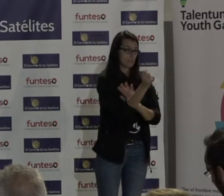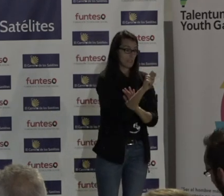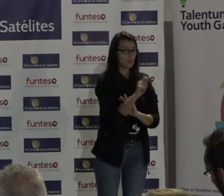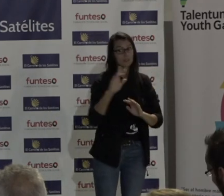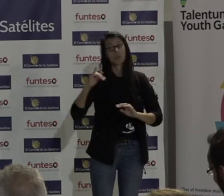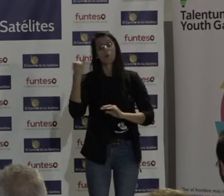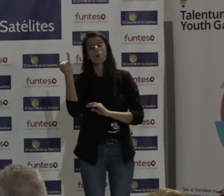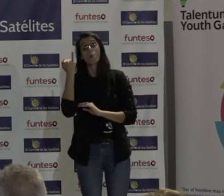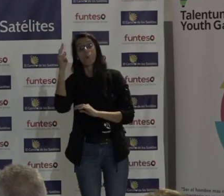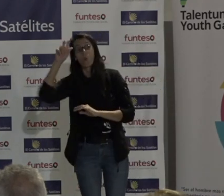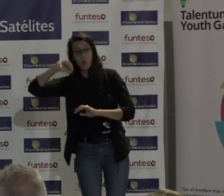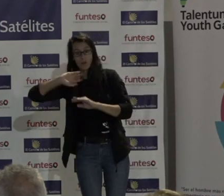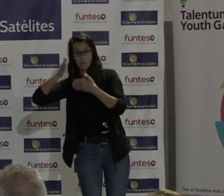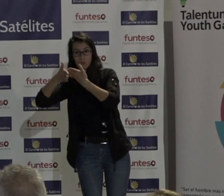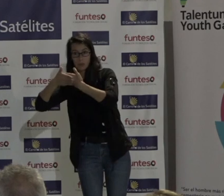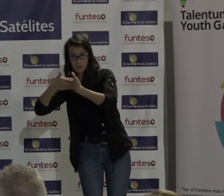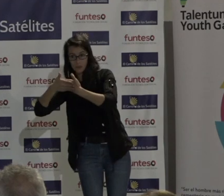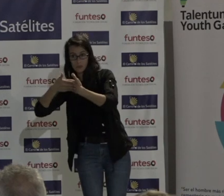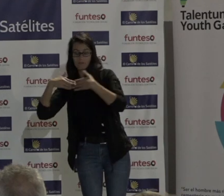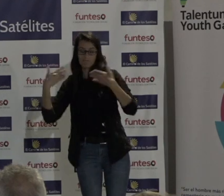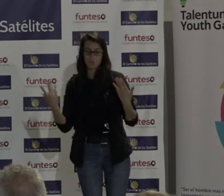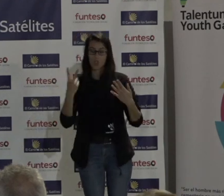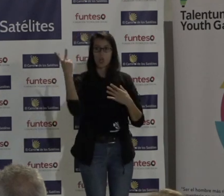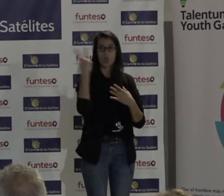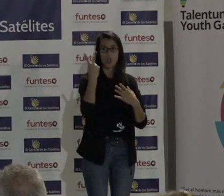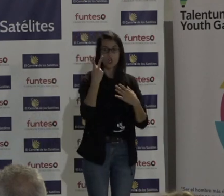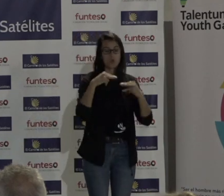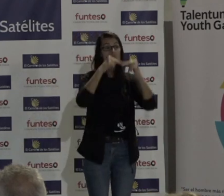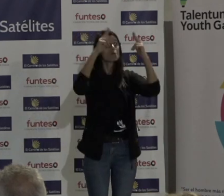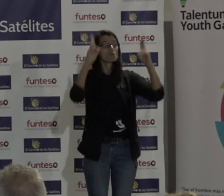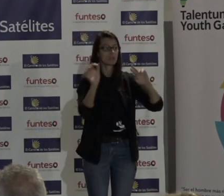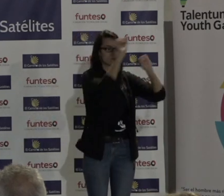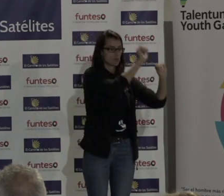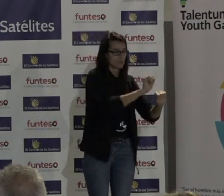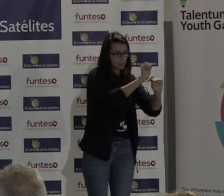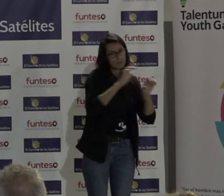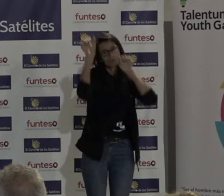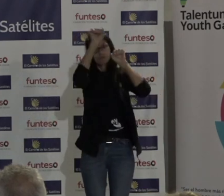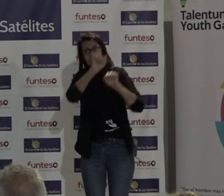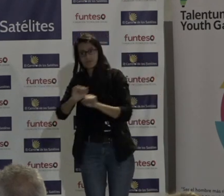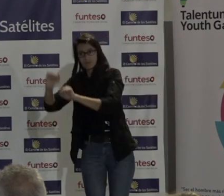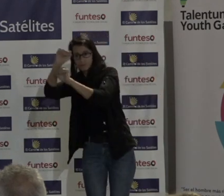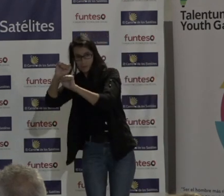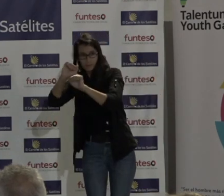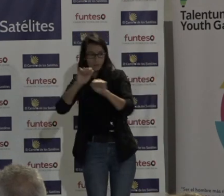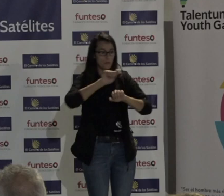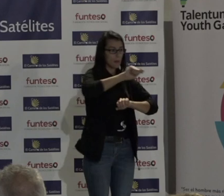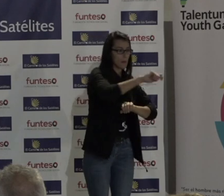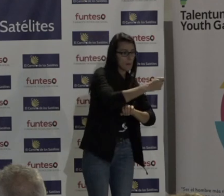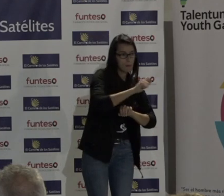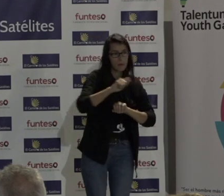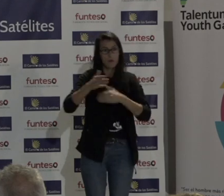Juan es el de las puertas. Y ambos estaban protegiendo el puente que unía ambas